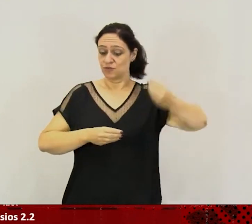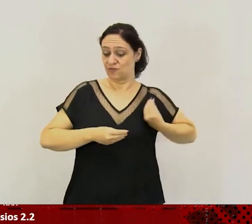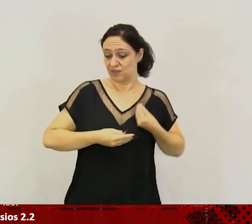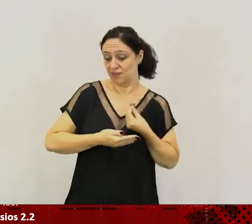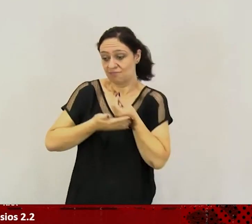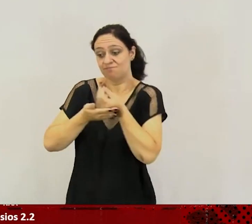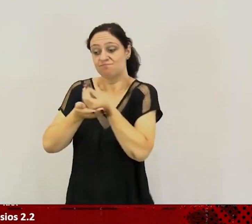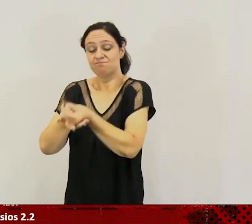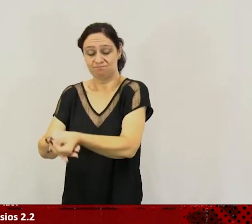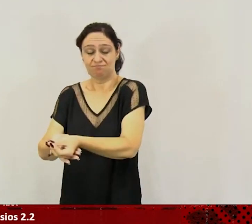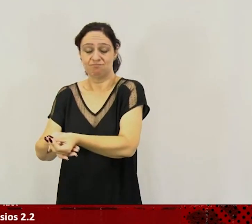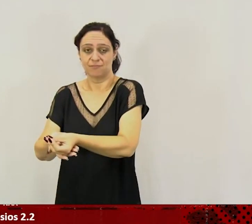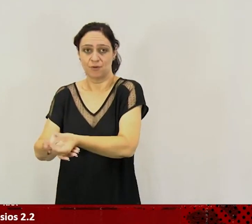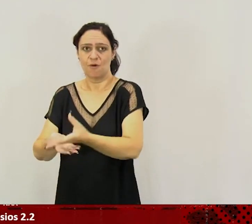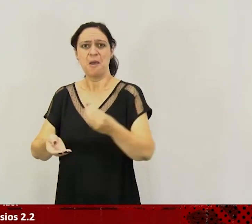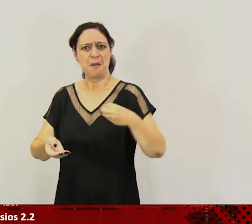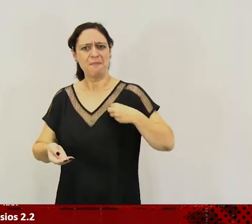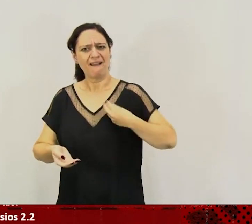no outro tempo,